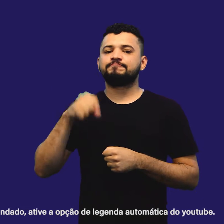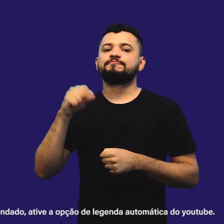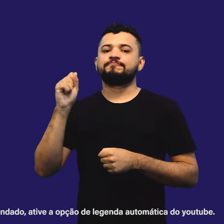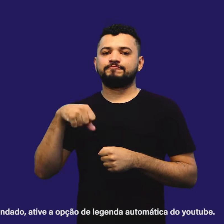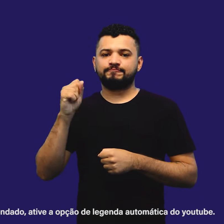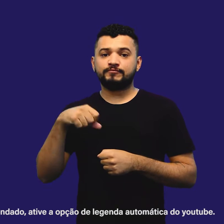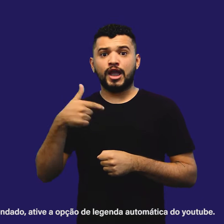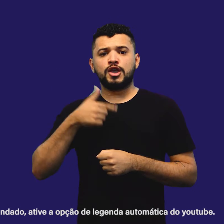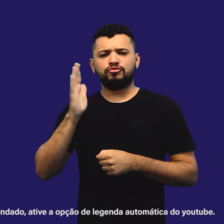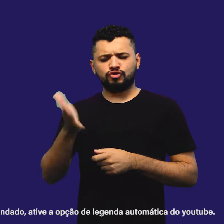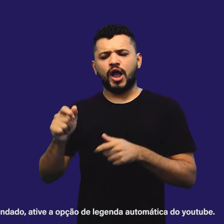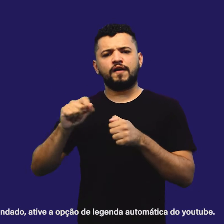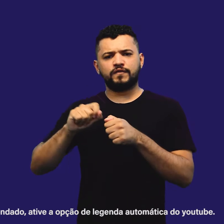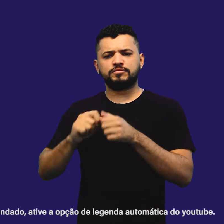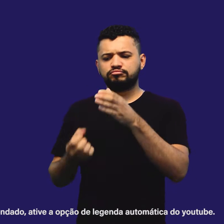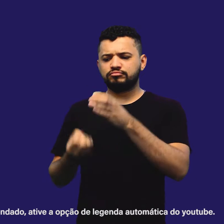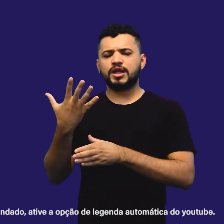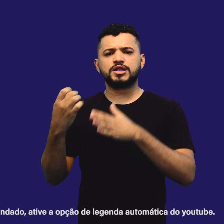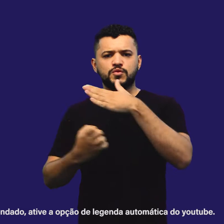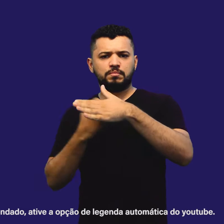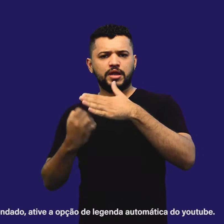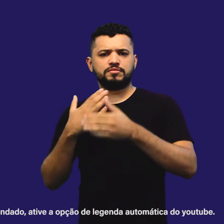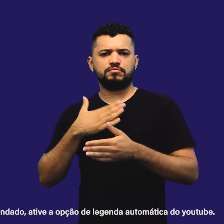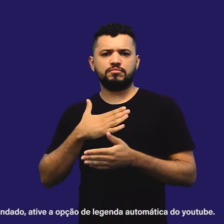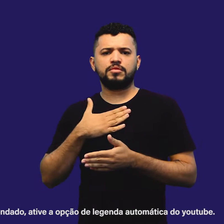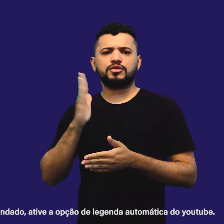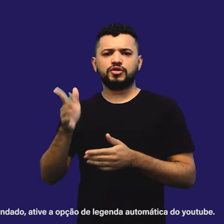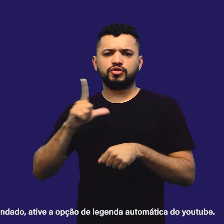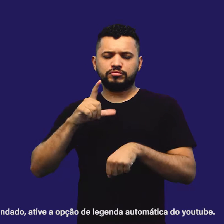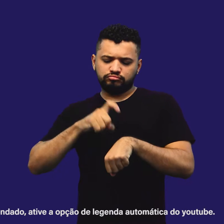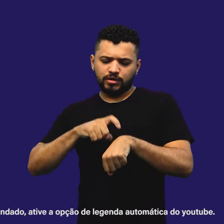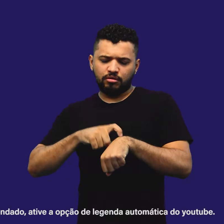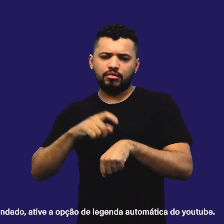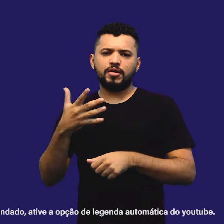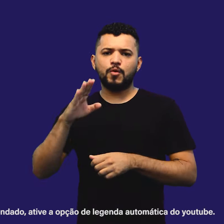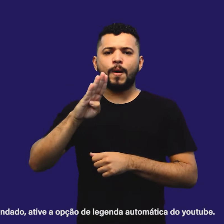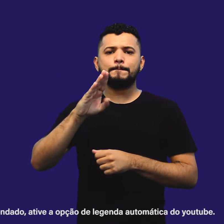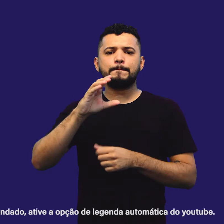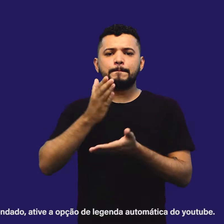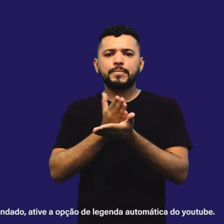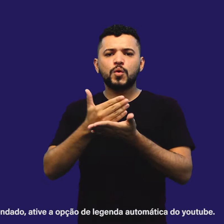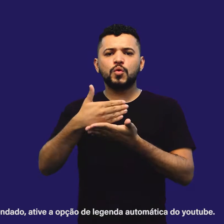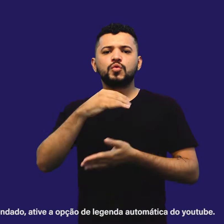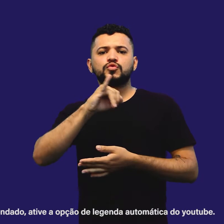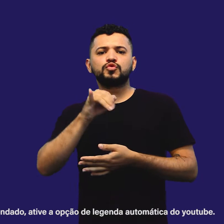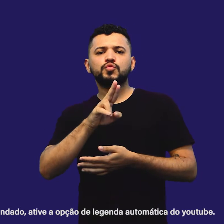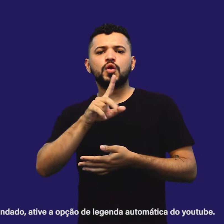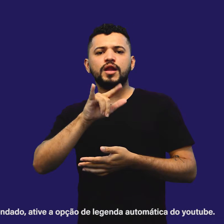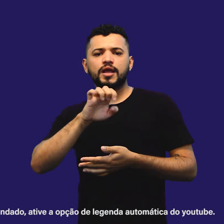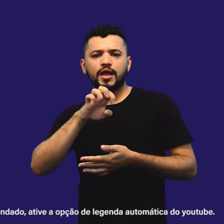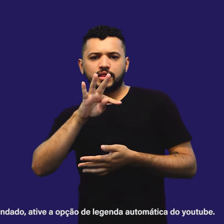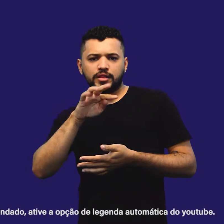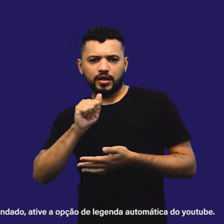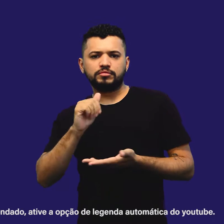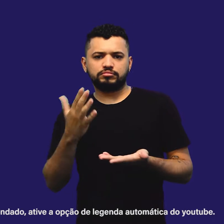Exatamente. Eu já estava empreendendo, né, há algum tempo com a Bolos de Julieta, mas começou de forma na